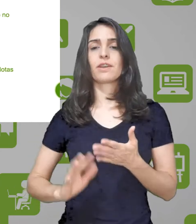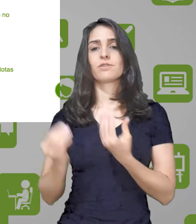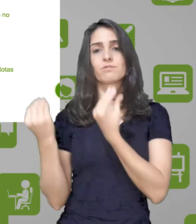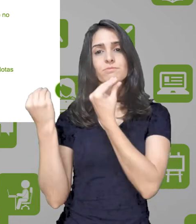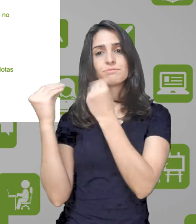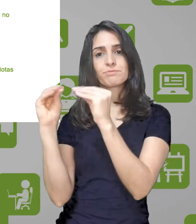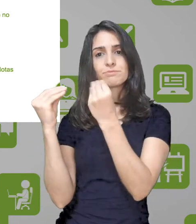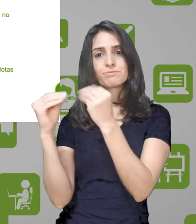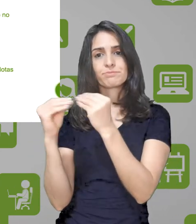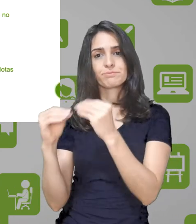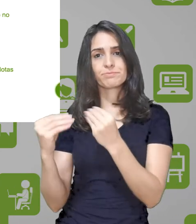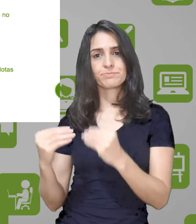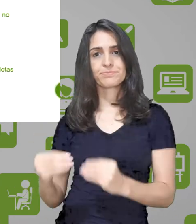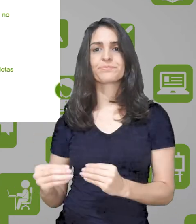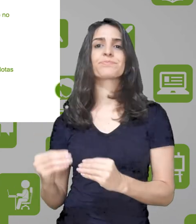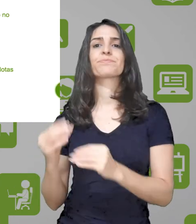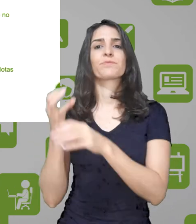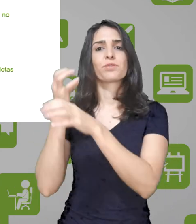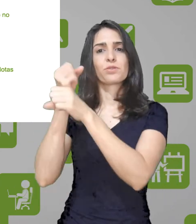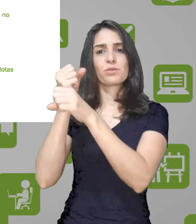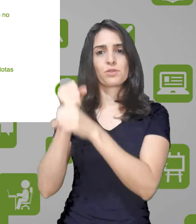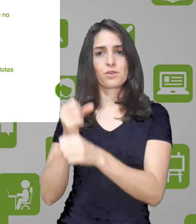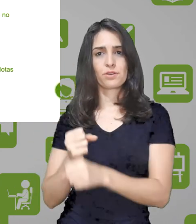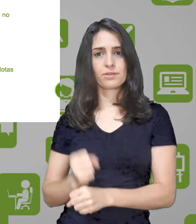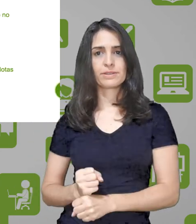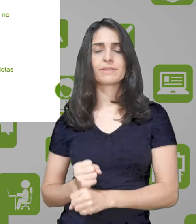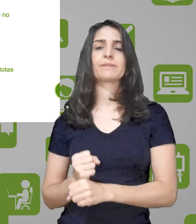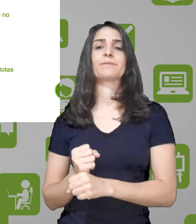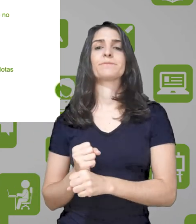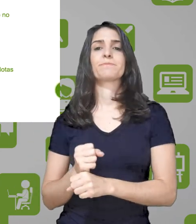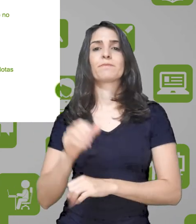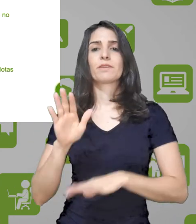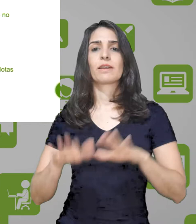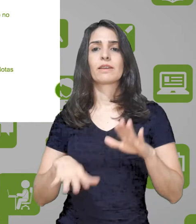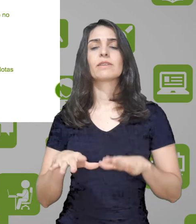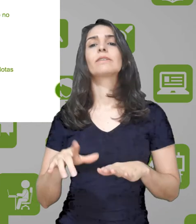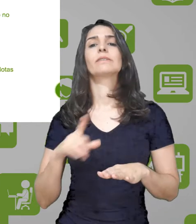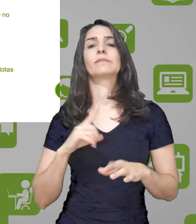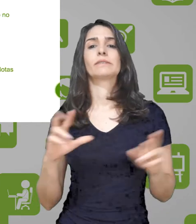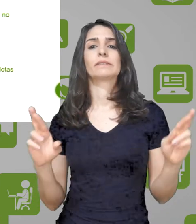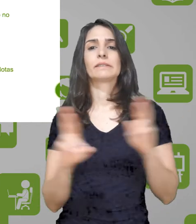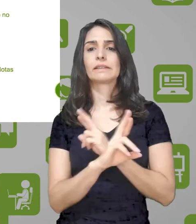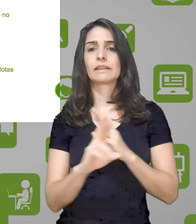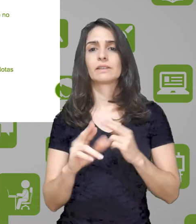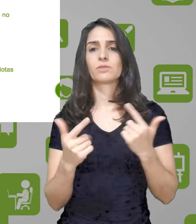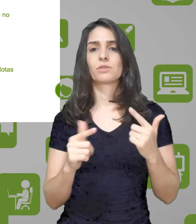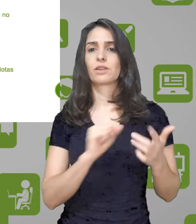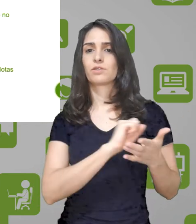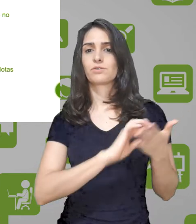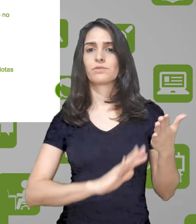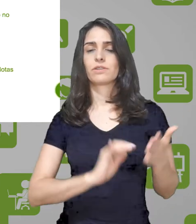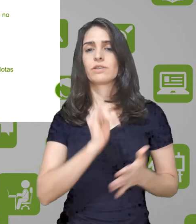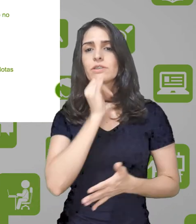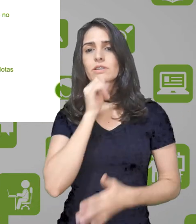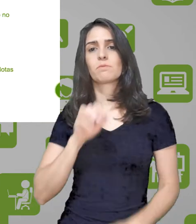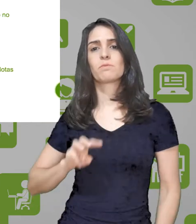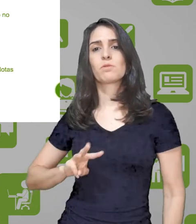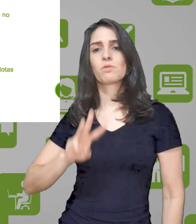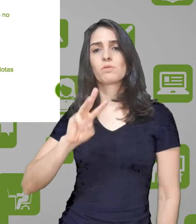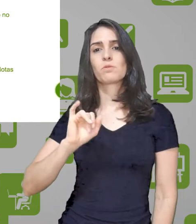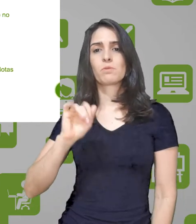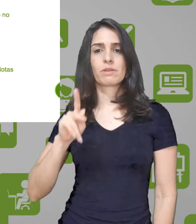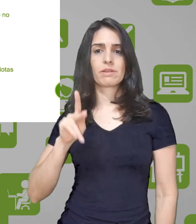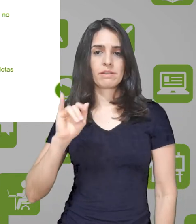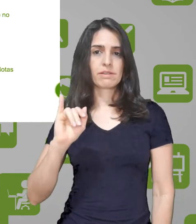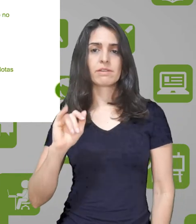atividades que não tem correspondência com diretamente com a atividade é como por